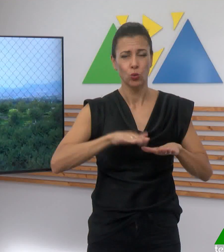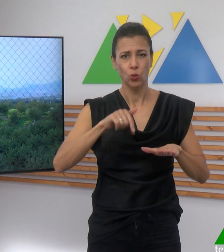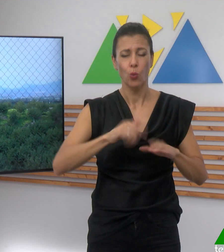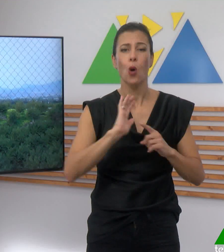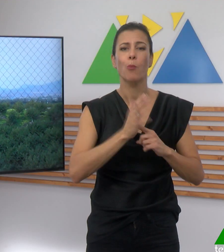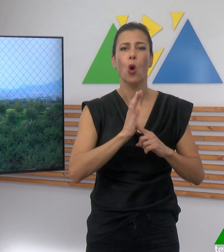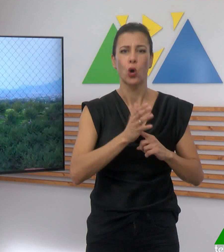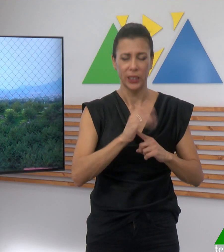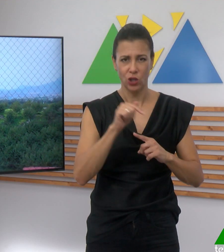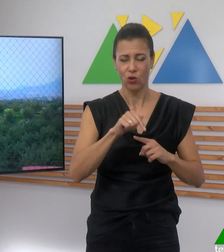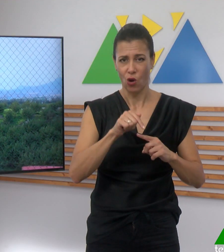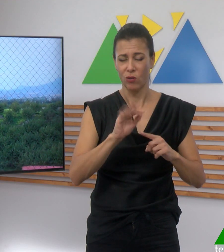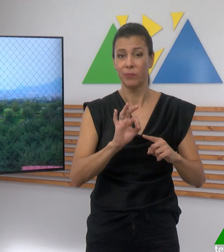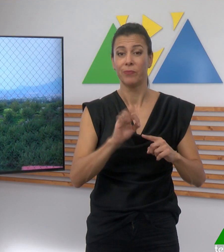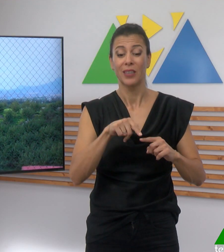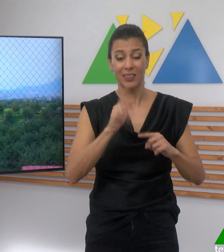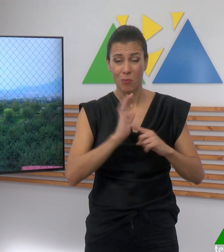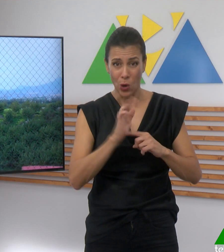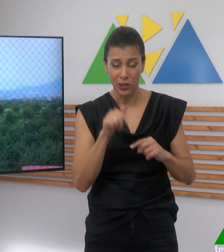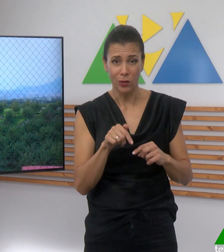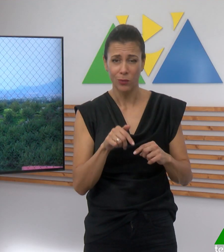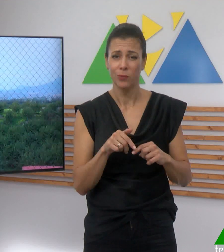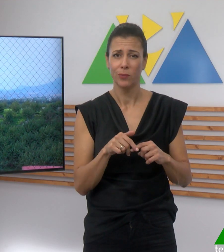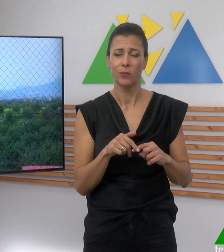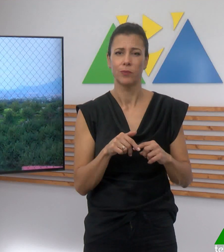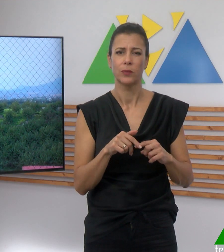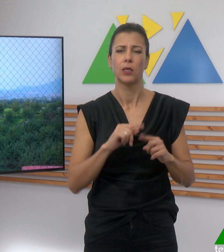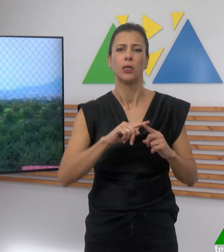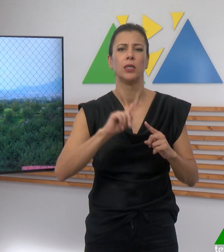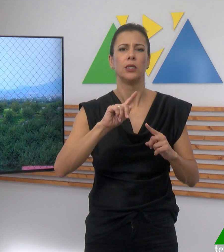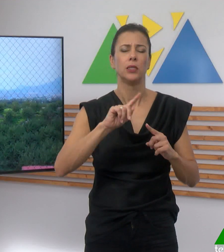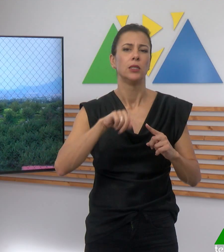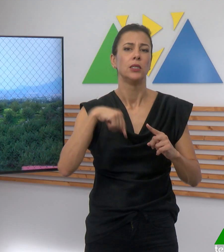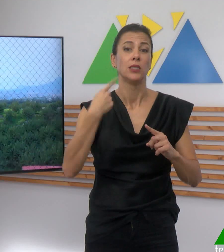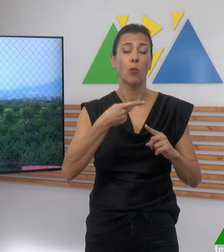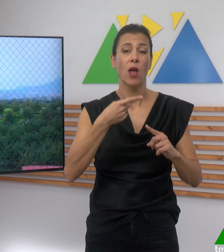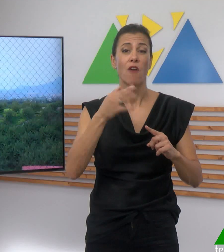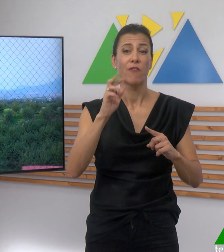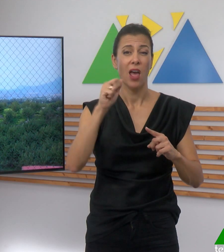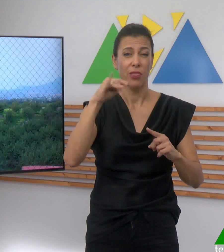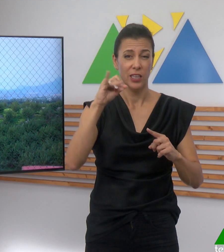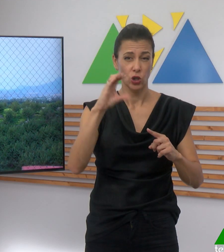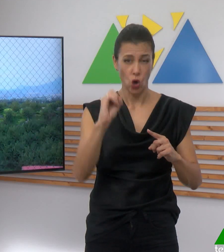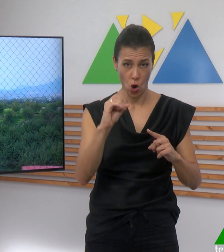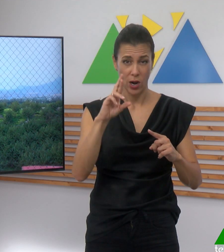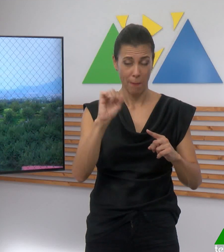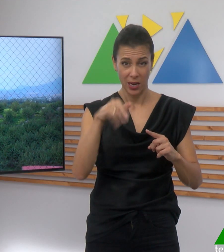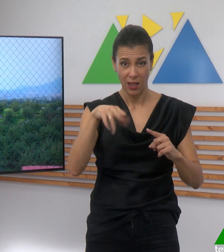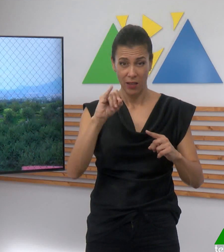liña este molino pasó a la muerte Francisco Ramírez en Madrid a ser propiedad de su